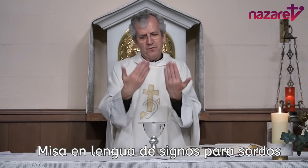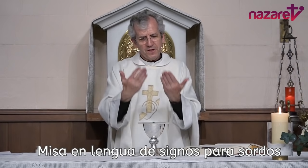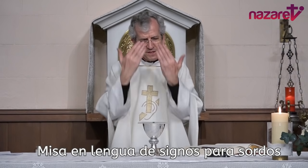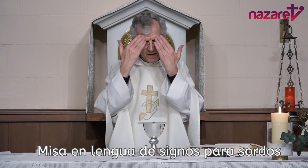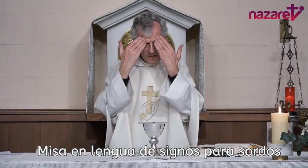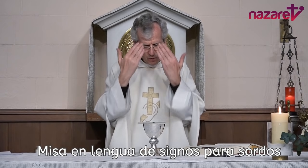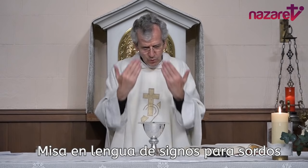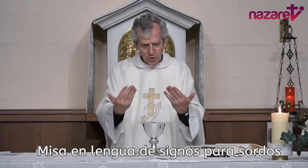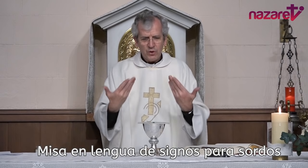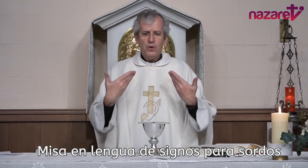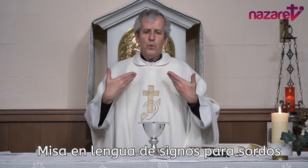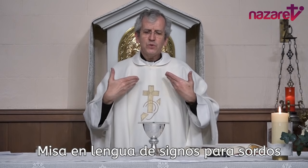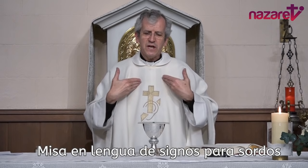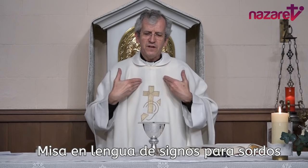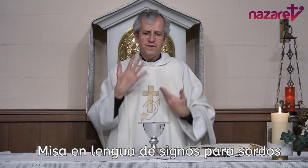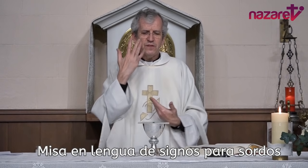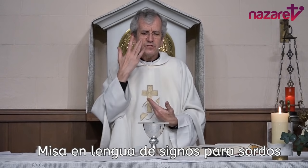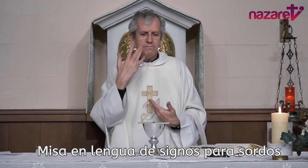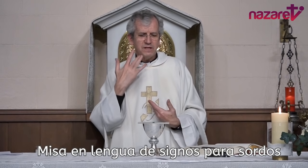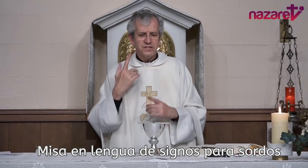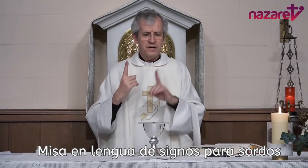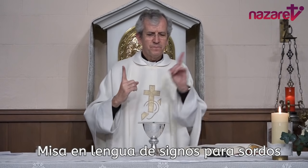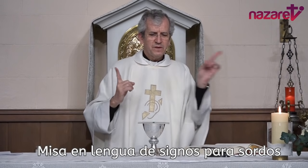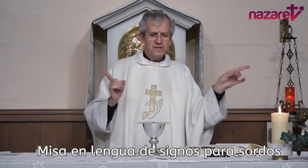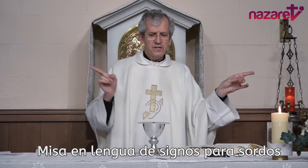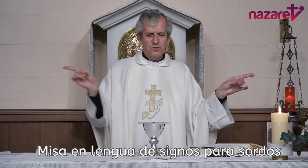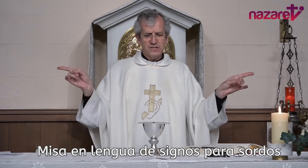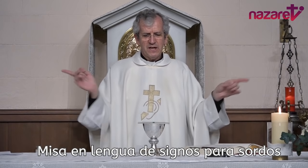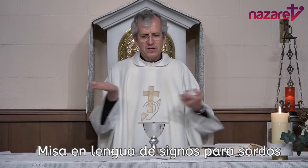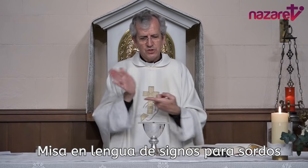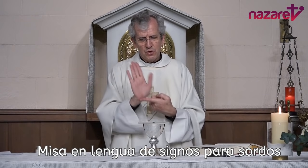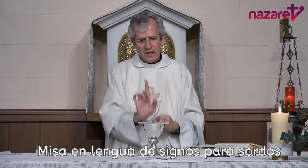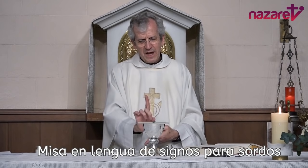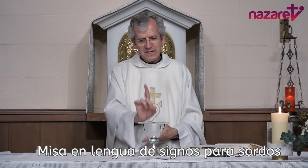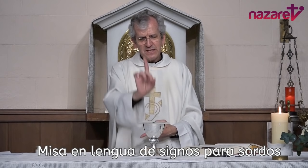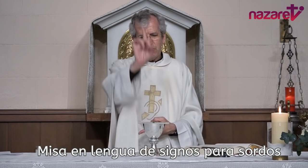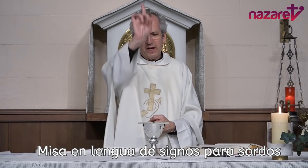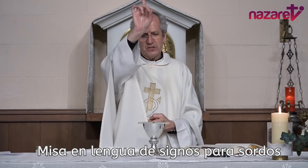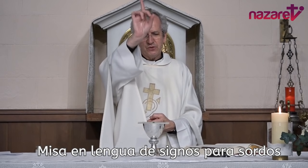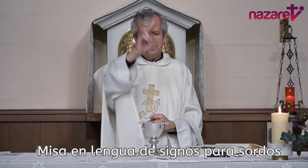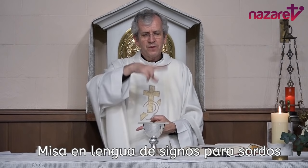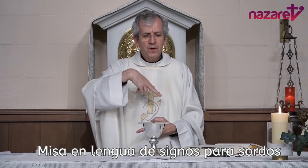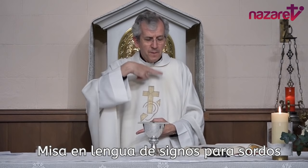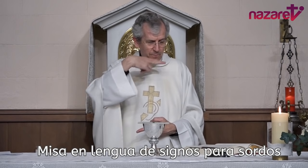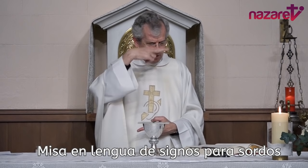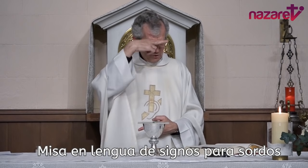que ofrezca en tu honor un sacrificio sin mancha, desde donde sale el sol hasta el ocaso. Por eso,